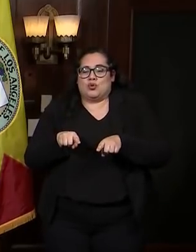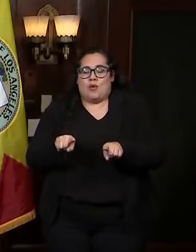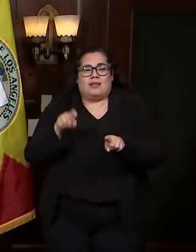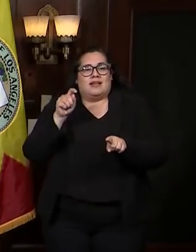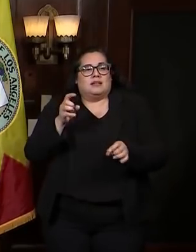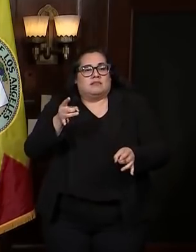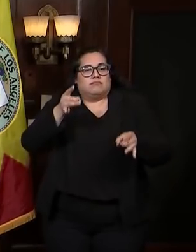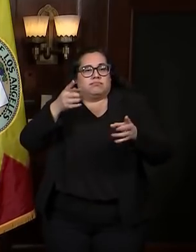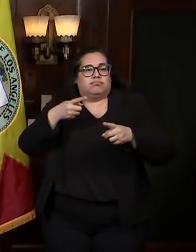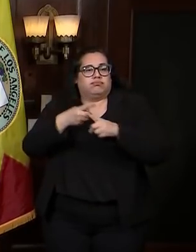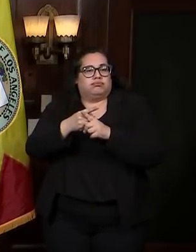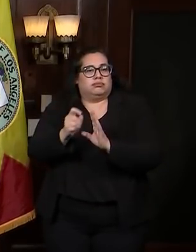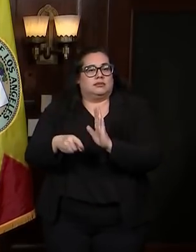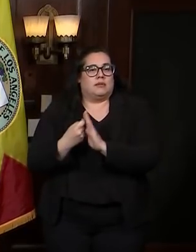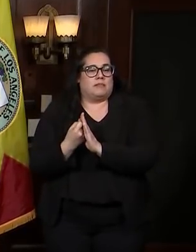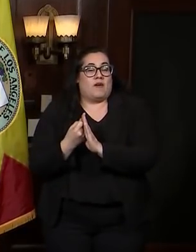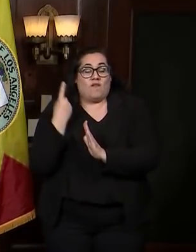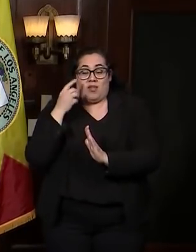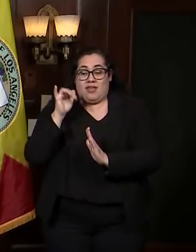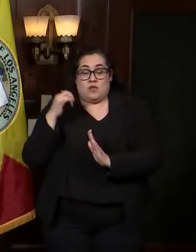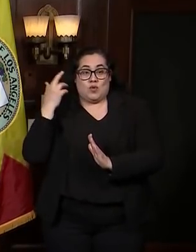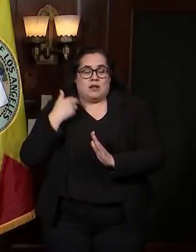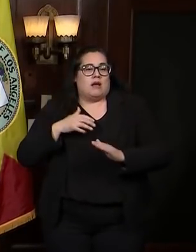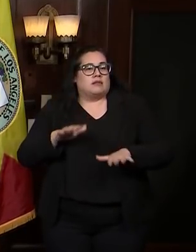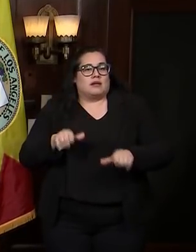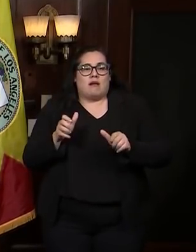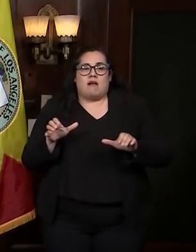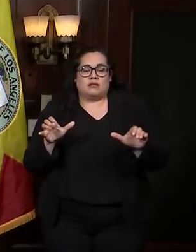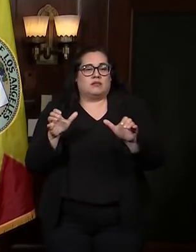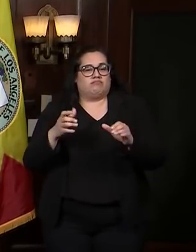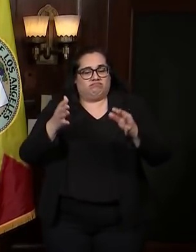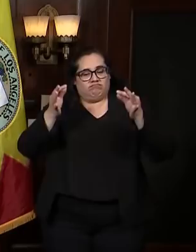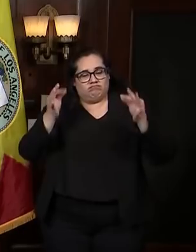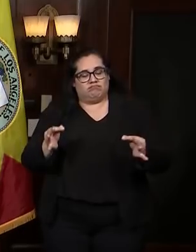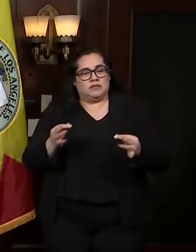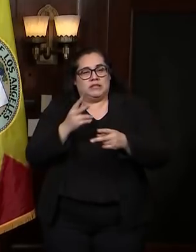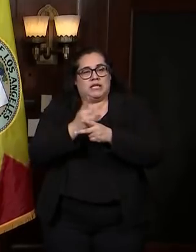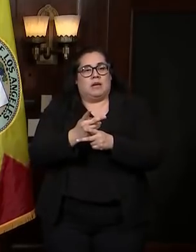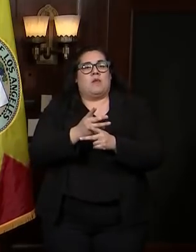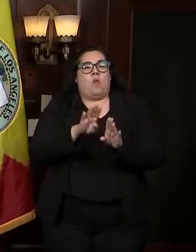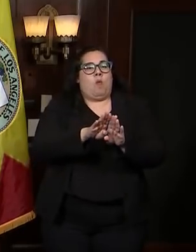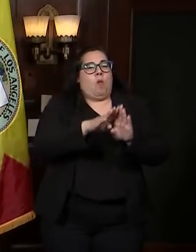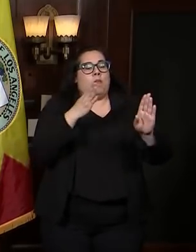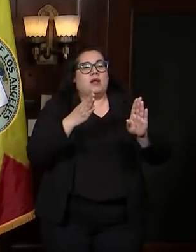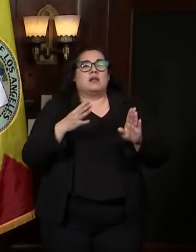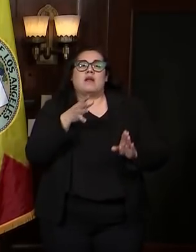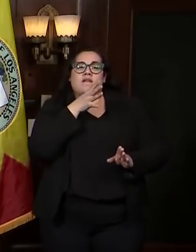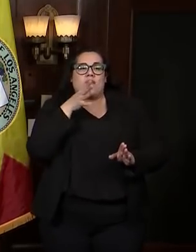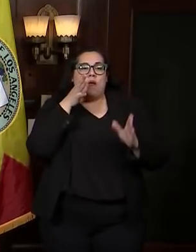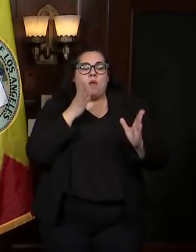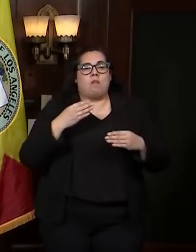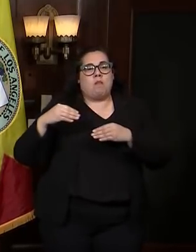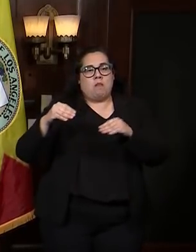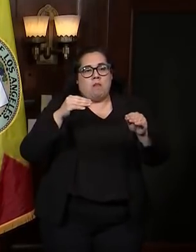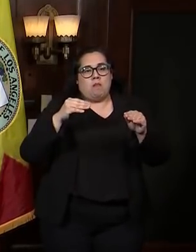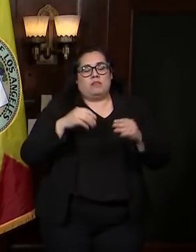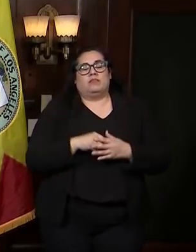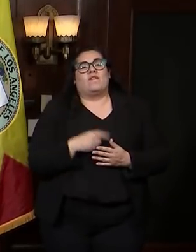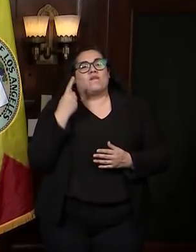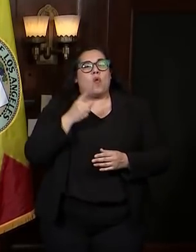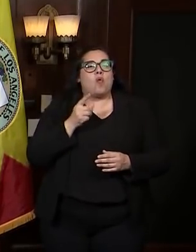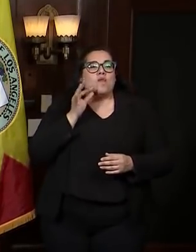esta crisis. Por esto tomé acción para mantener abiertos a nuestros mercados de